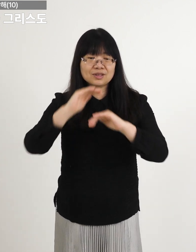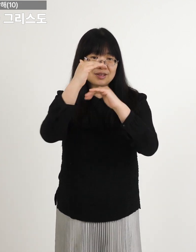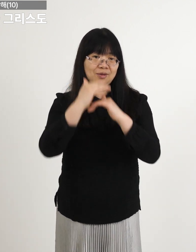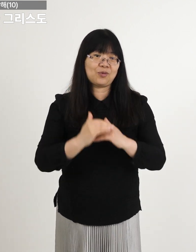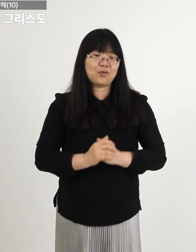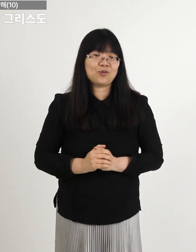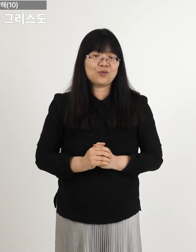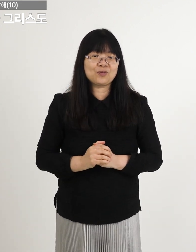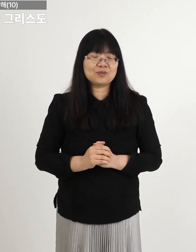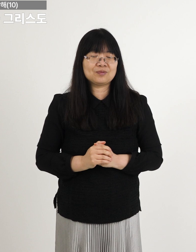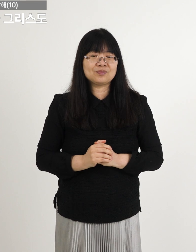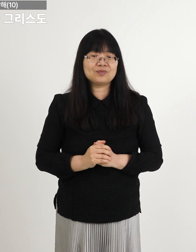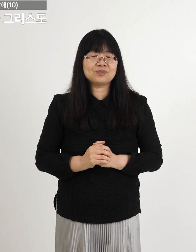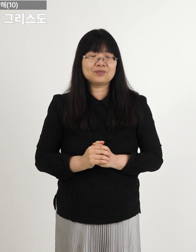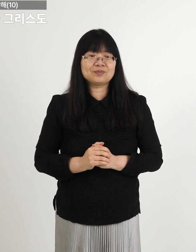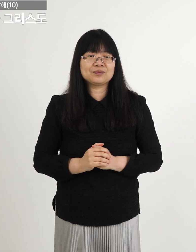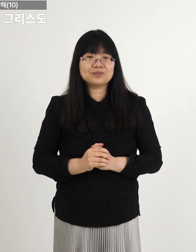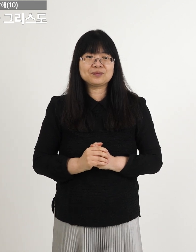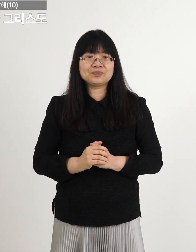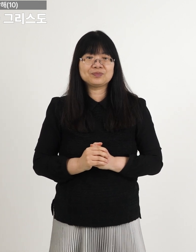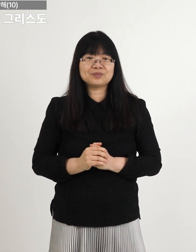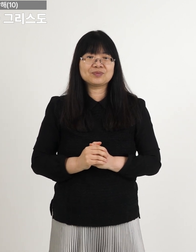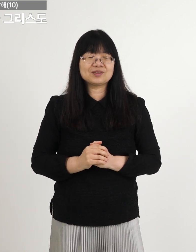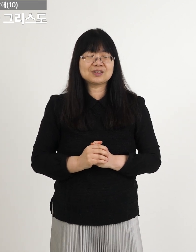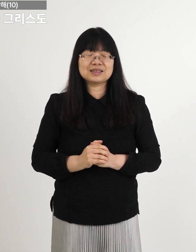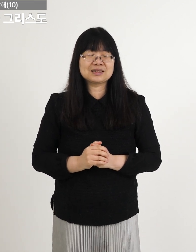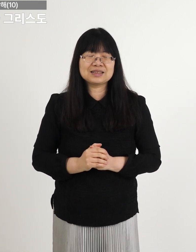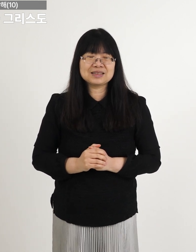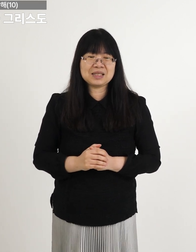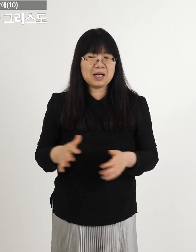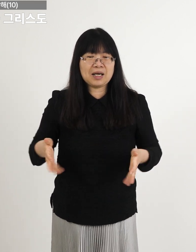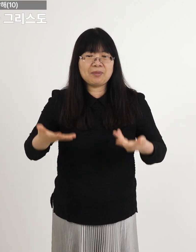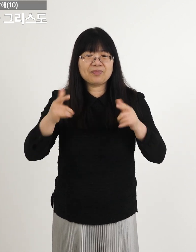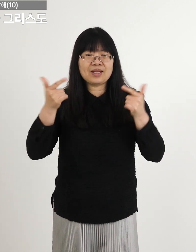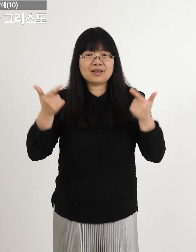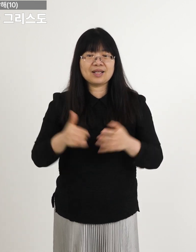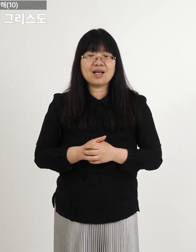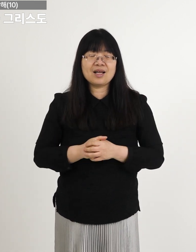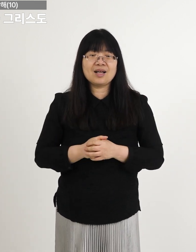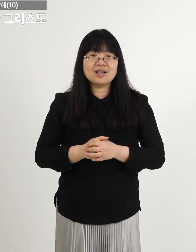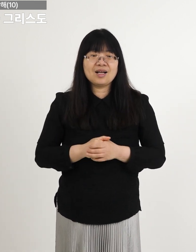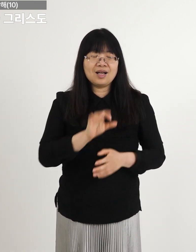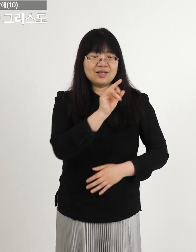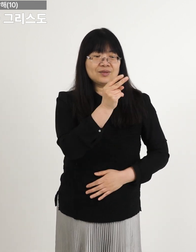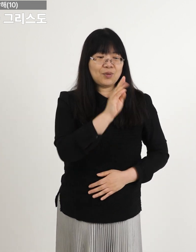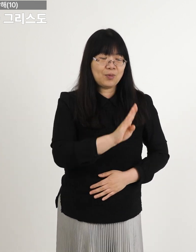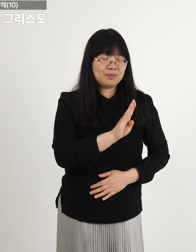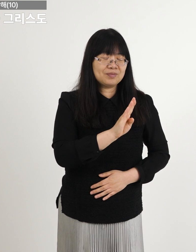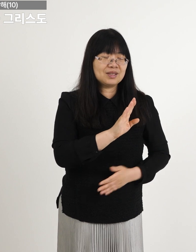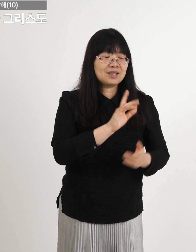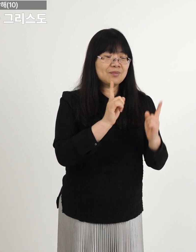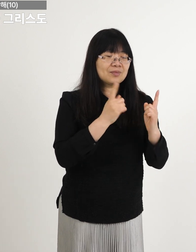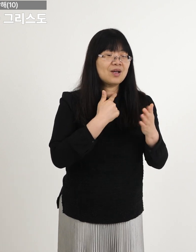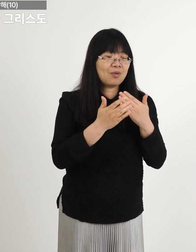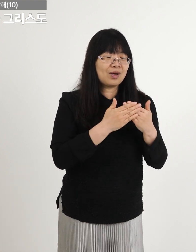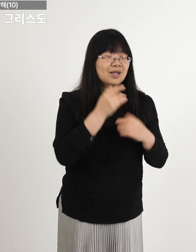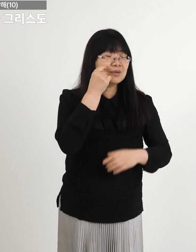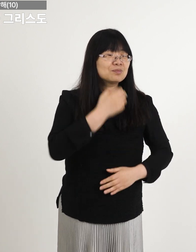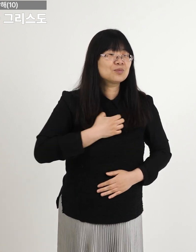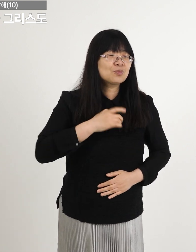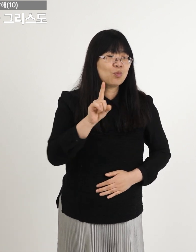내용이 이게 얕질 않습니다. 욥은 누구로서의 슬픔이라고요?